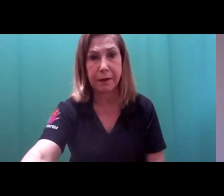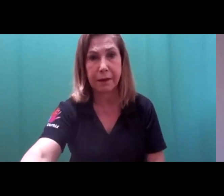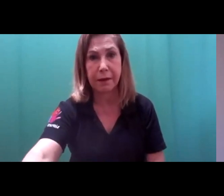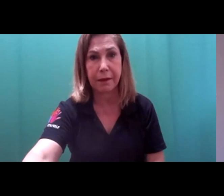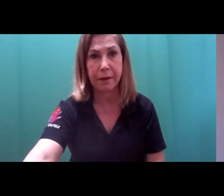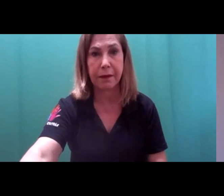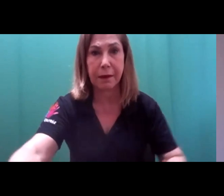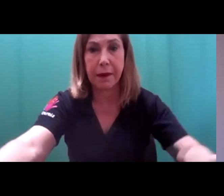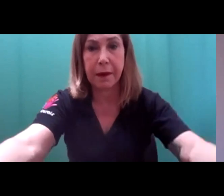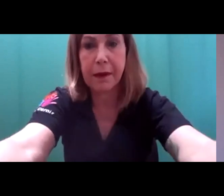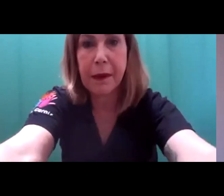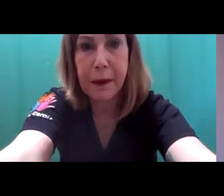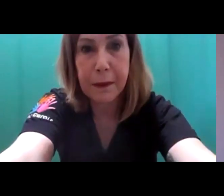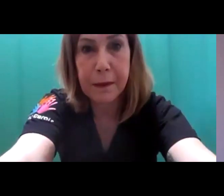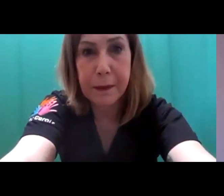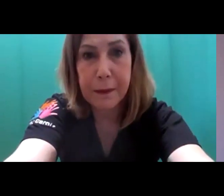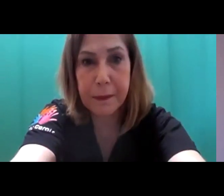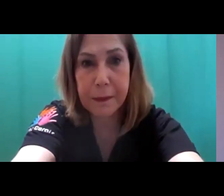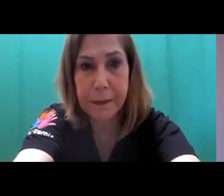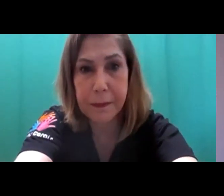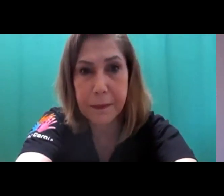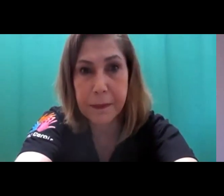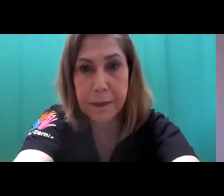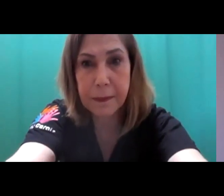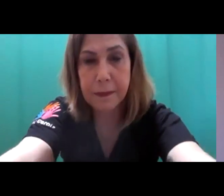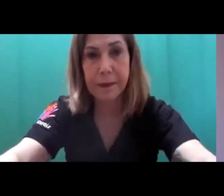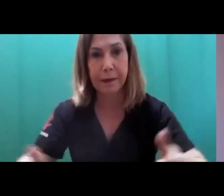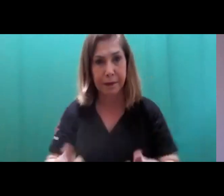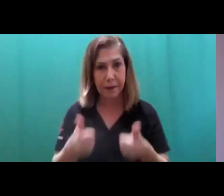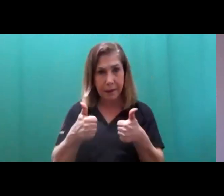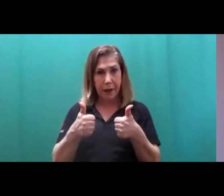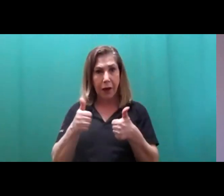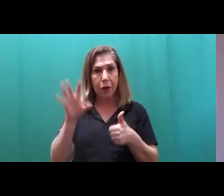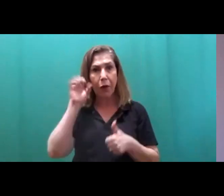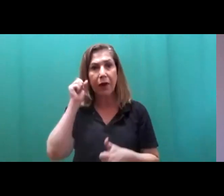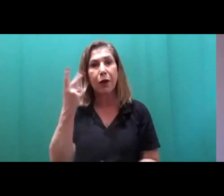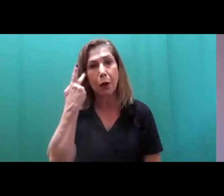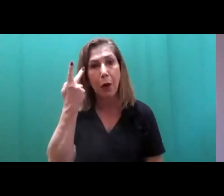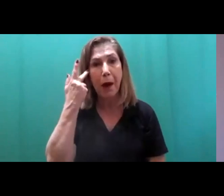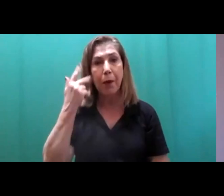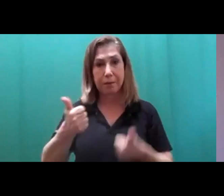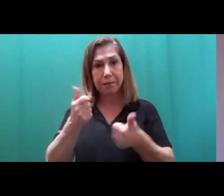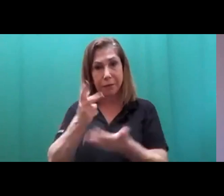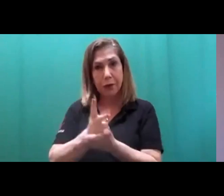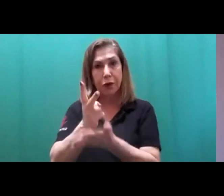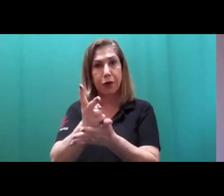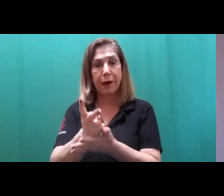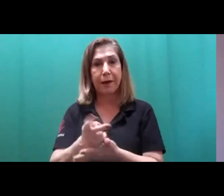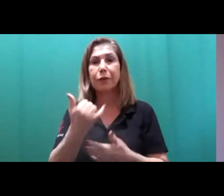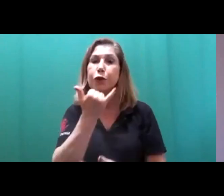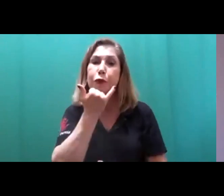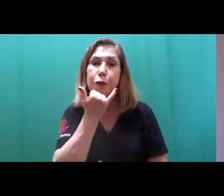Organização... Eu estou ouvindo direito. Ok, está normal. Bueno. Então, vamos seguir. Muito obrigada, desculpa.